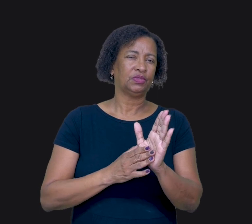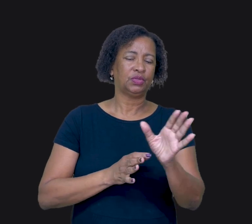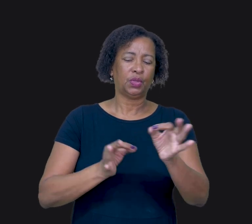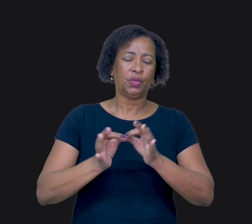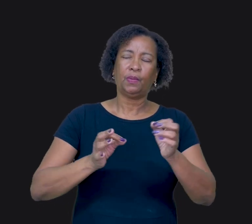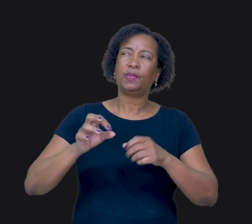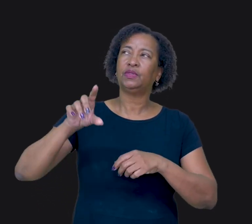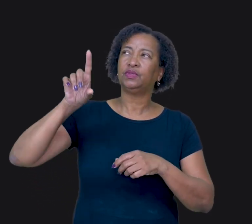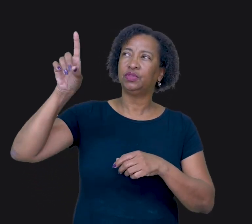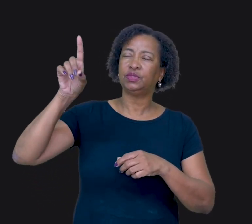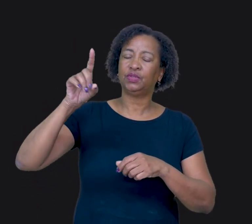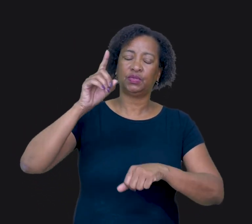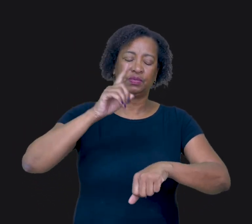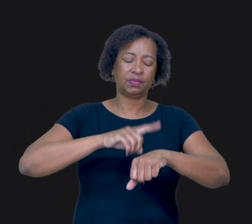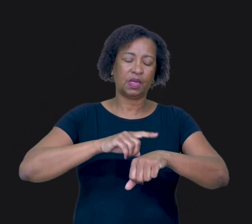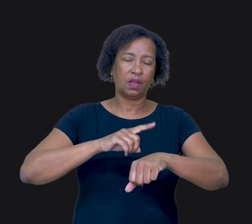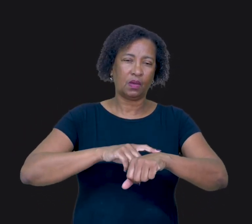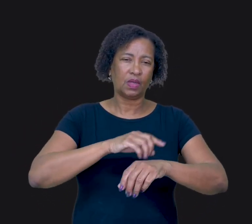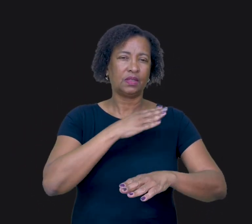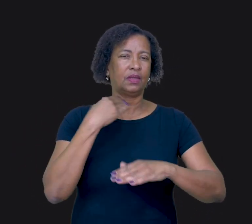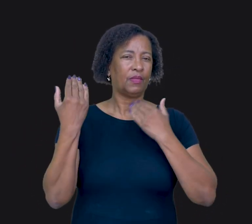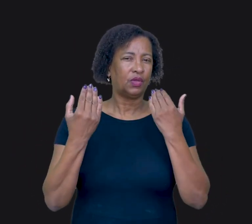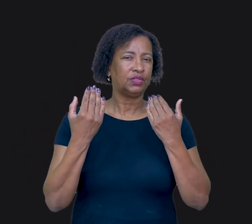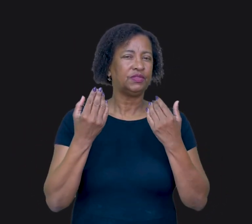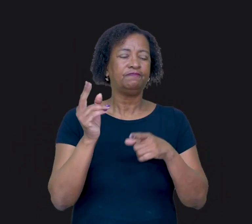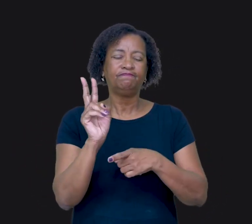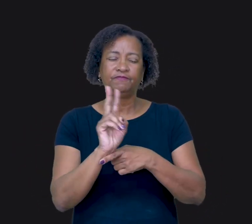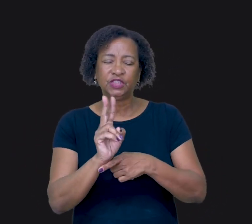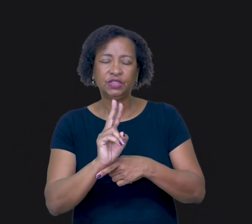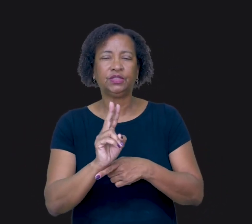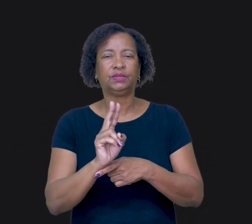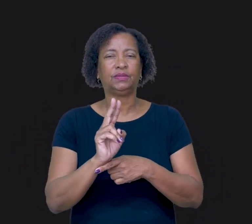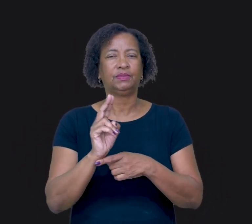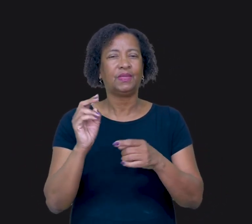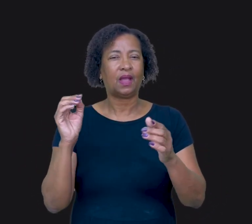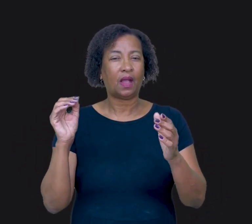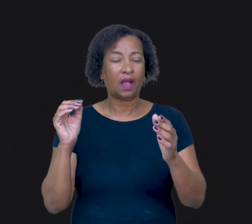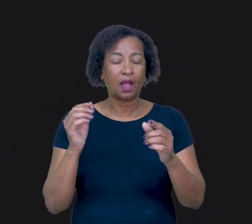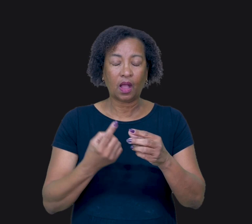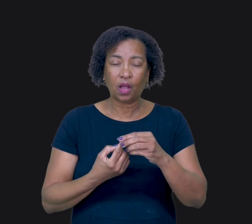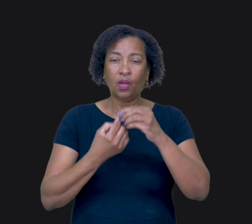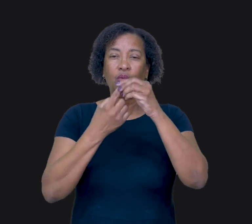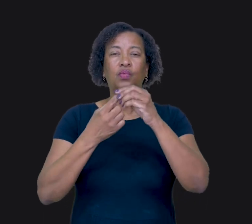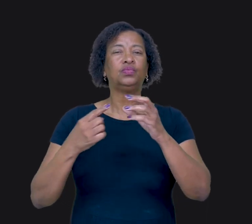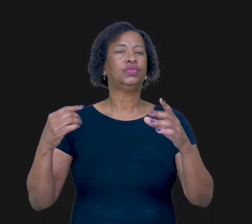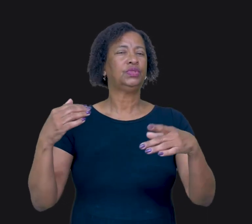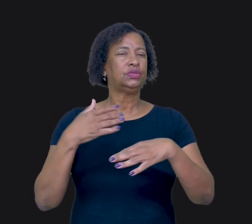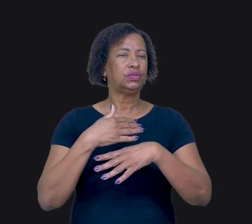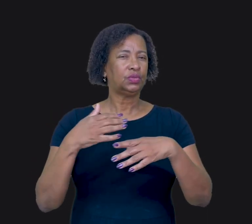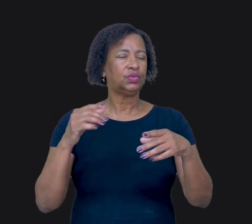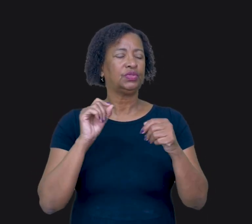morte, vigie, para que a única coisa que reste para você fazer seja mesmo